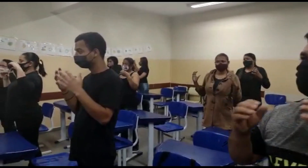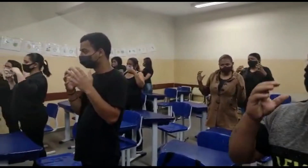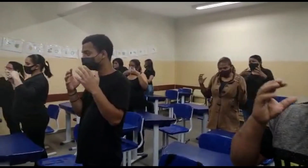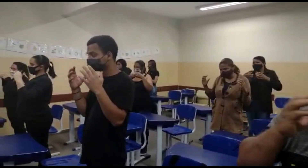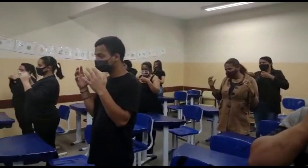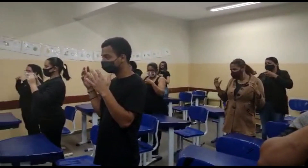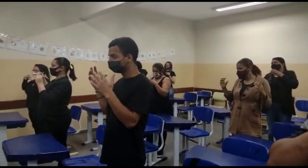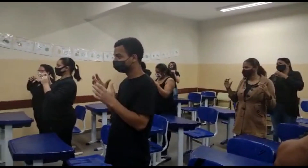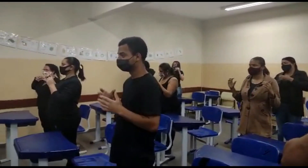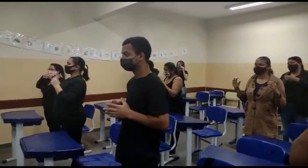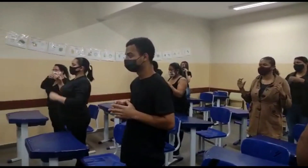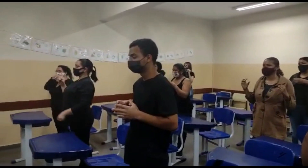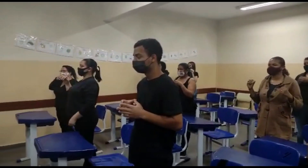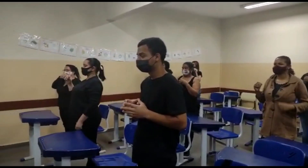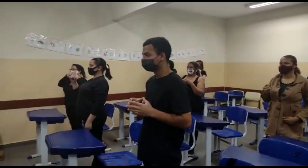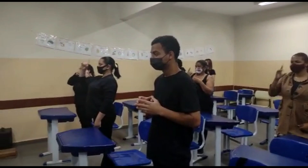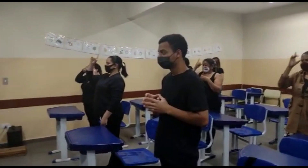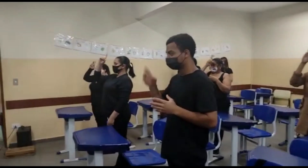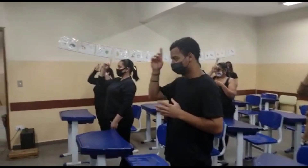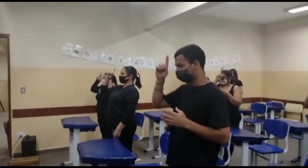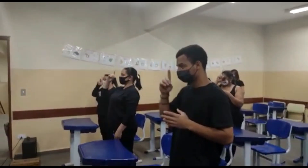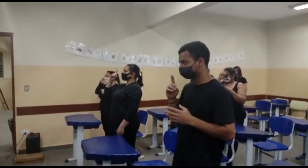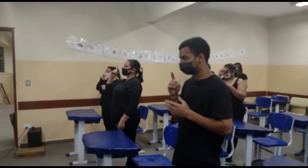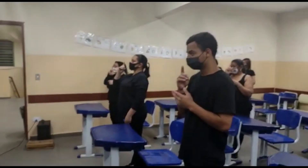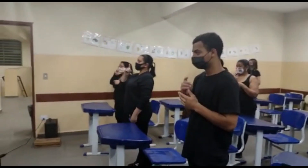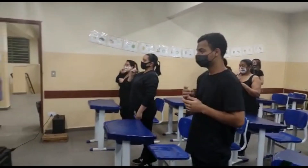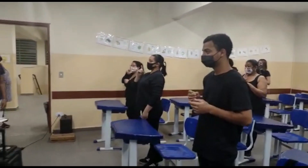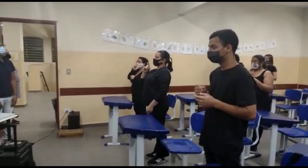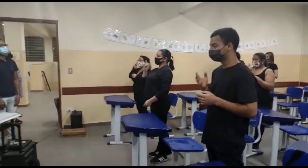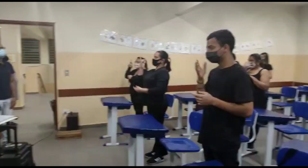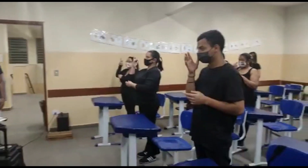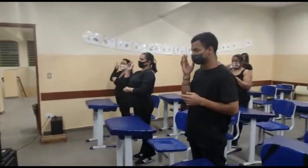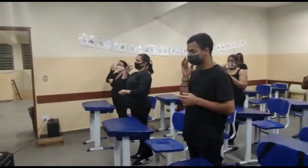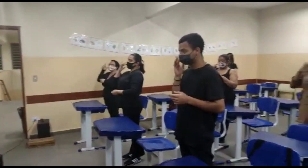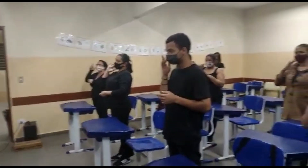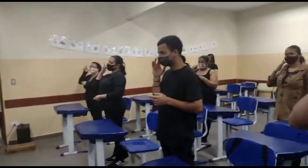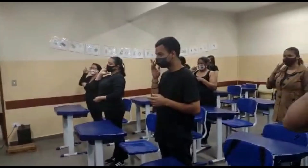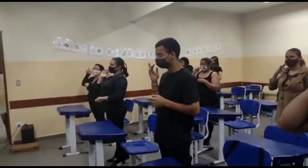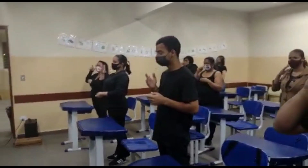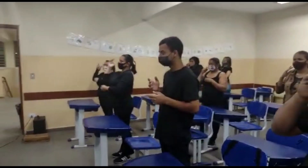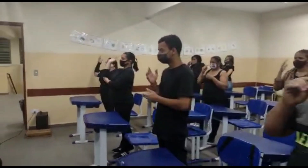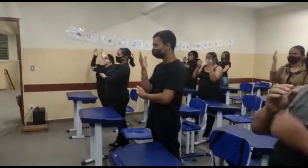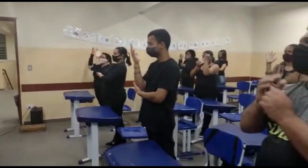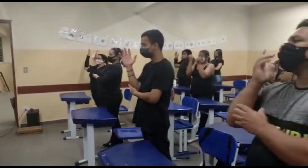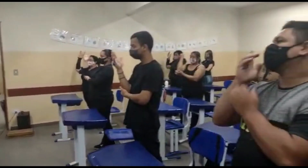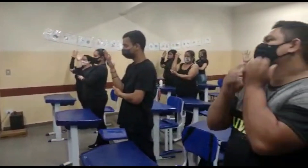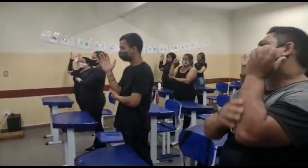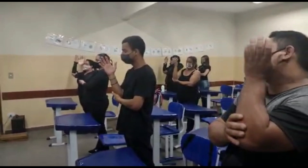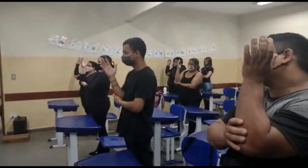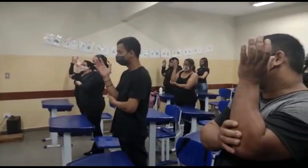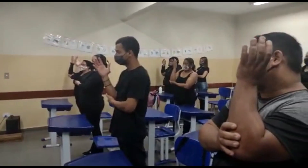das melancinhas No amarelo ouro do